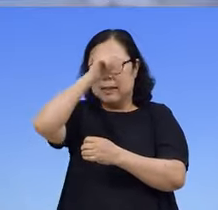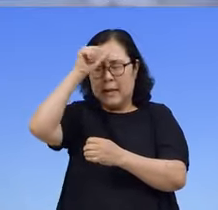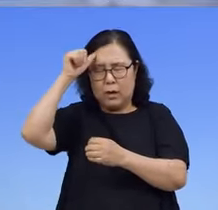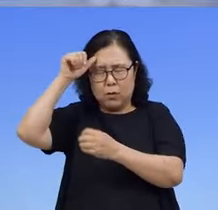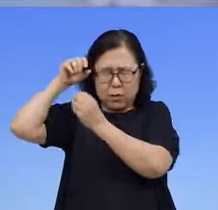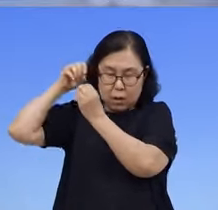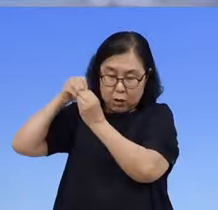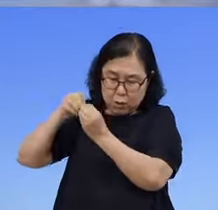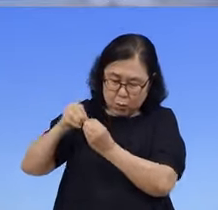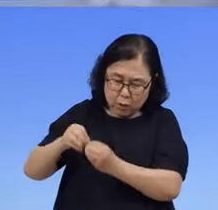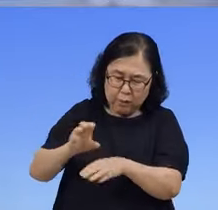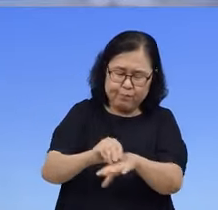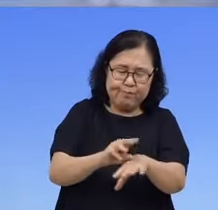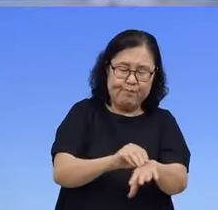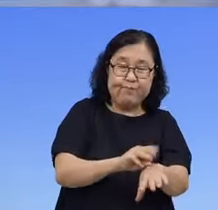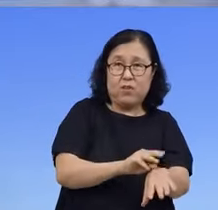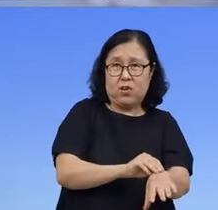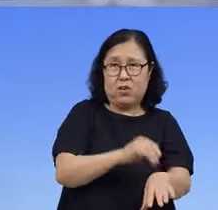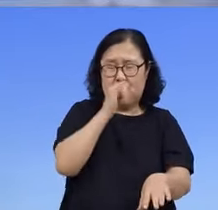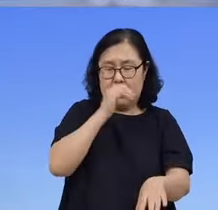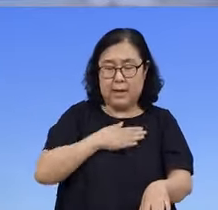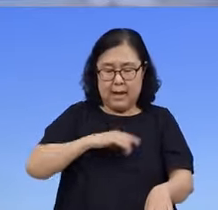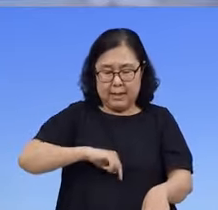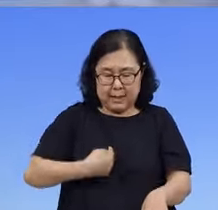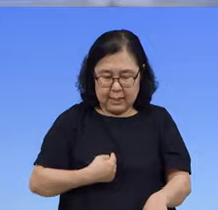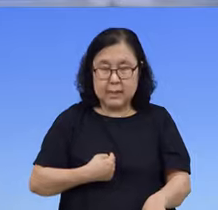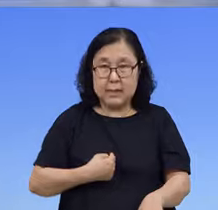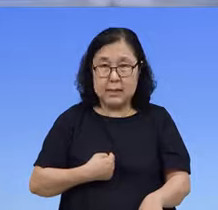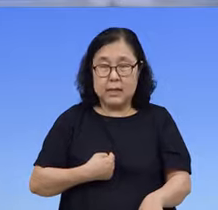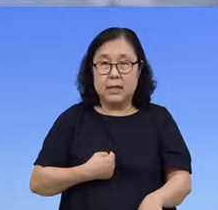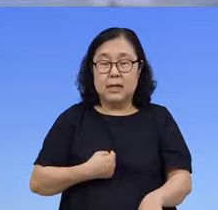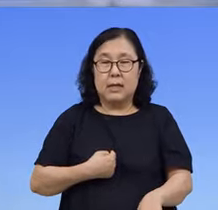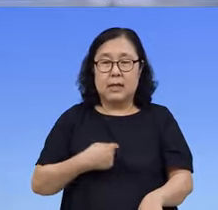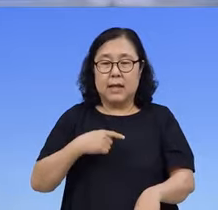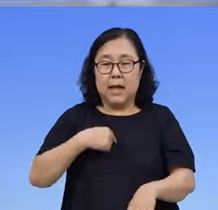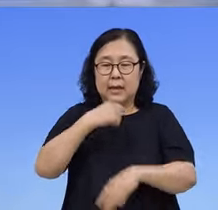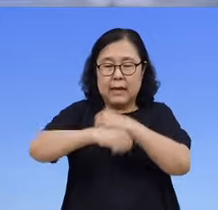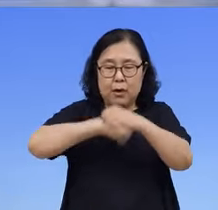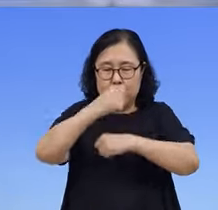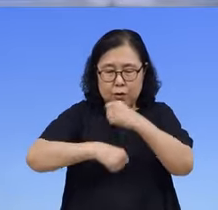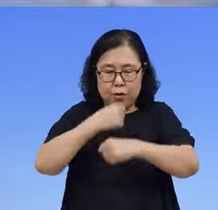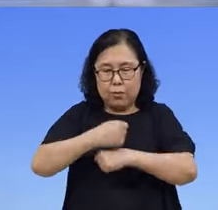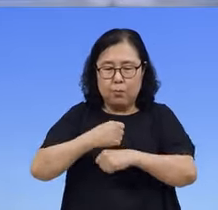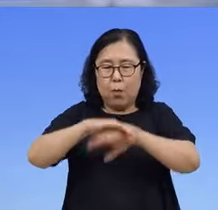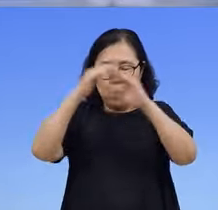쩔어 있는 우리들 스스로가 우리들 자유를 다 쫓아내는 거라는 겁니다.